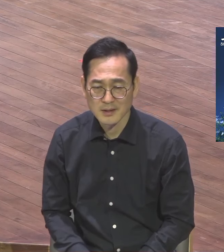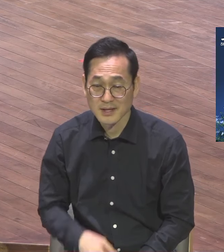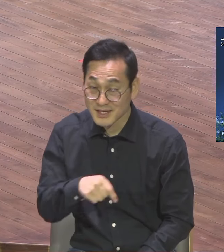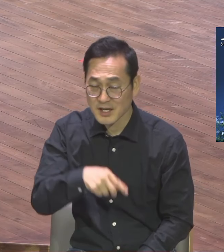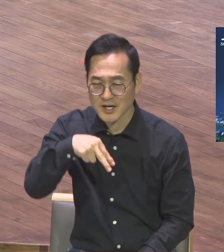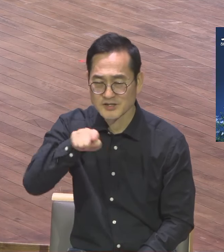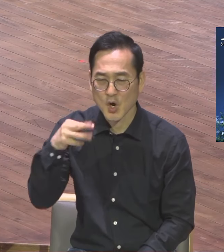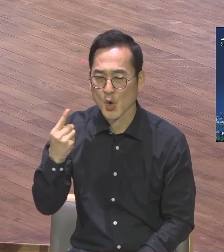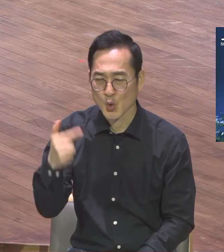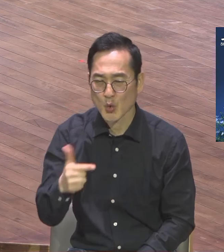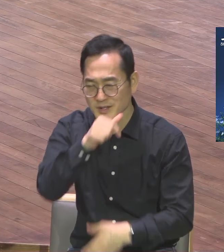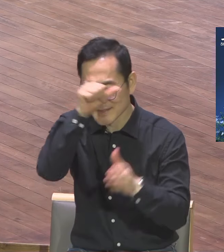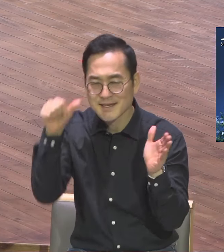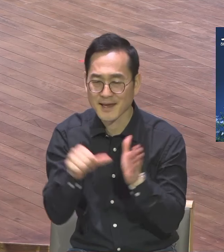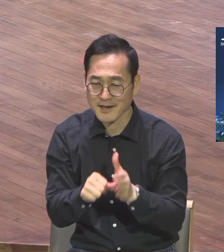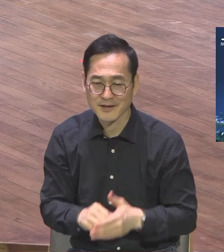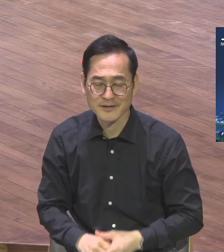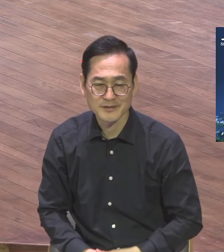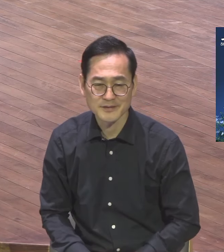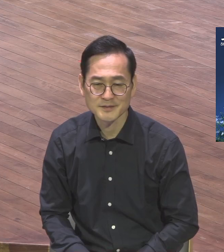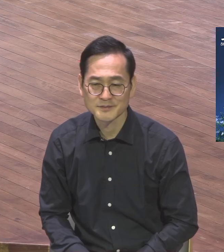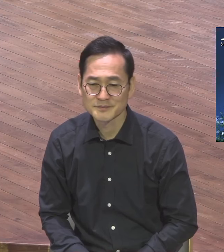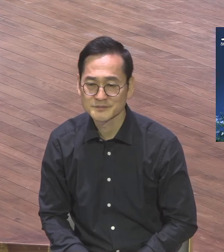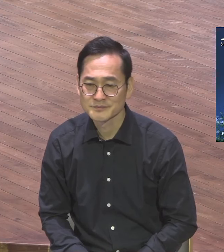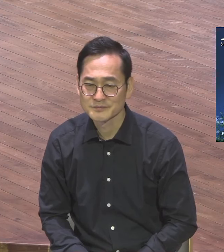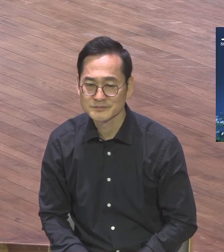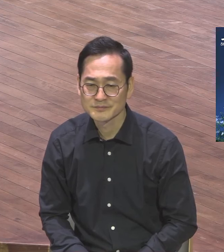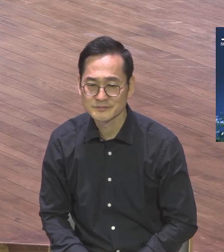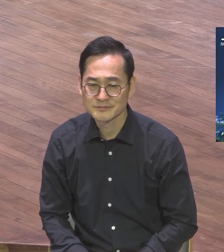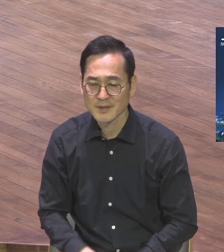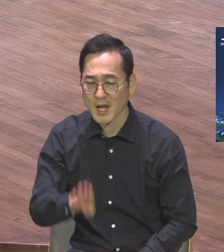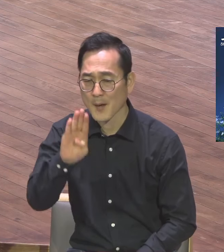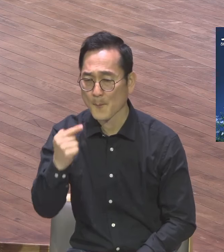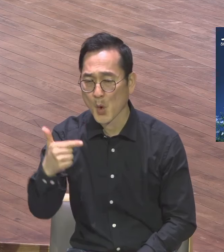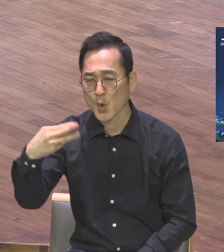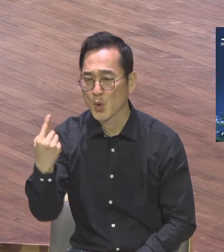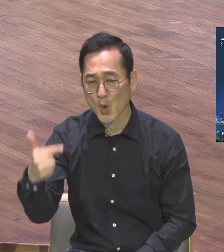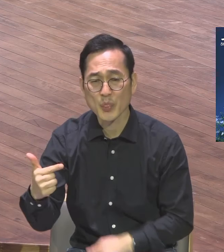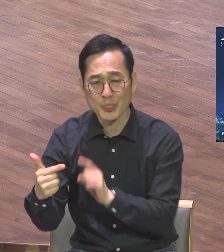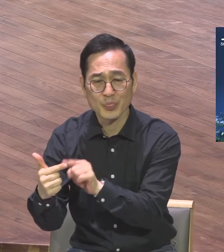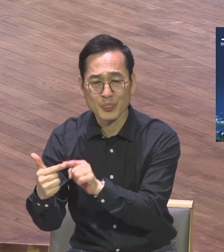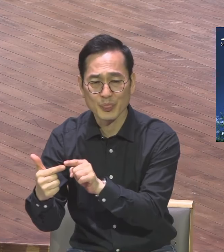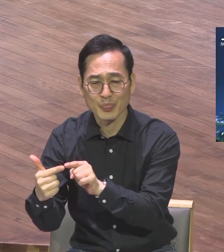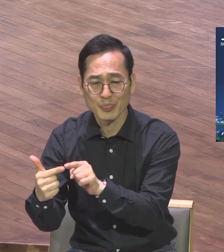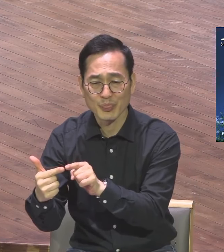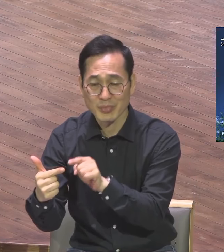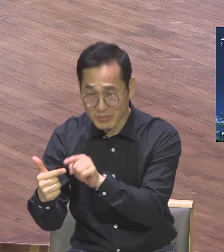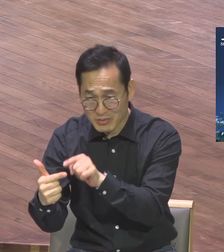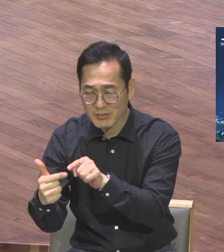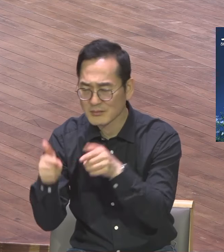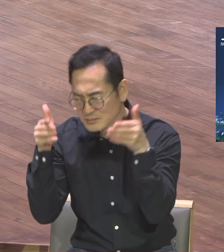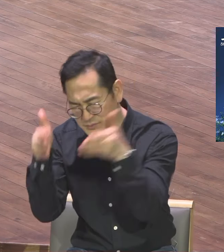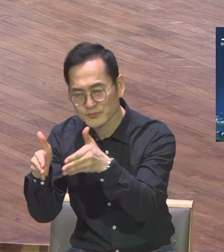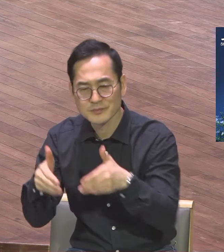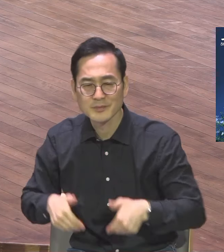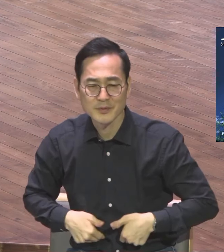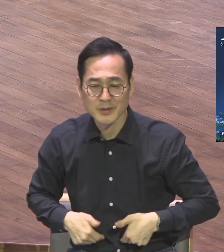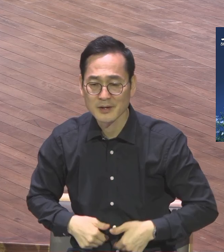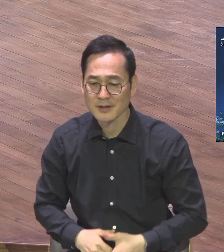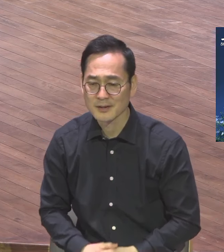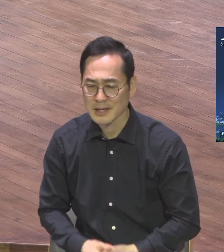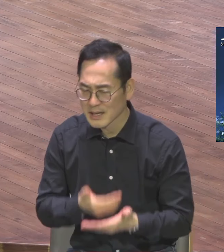그래 10년 20년 시간만 계속 가. 본론 선교를 해야 한다라고 제가 강조했어.